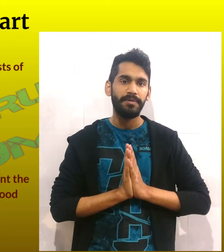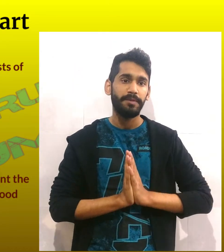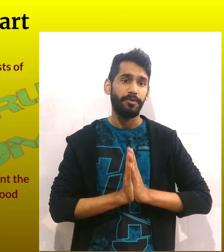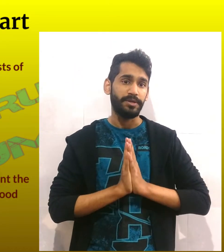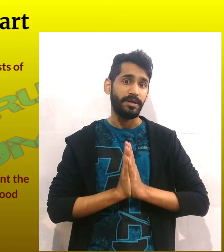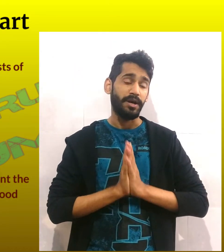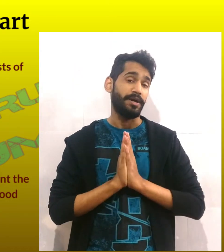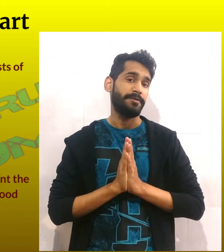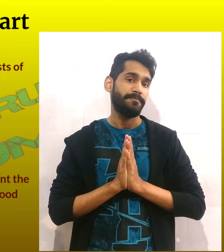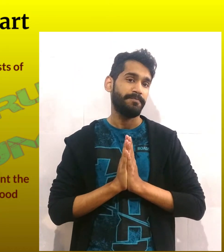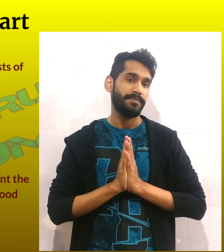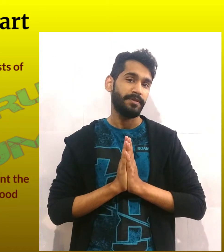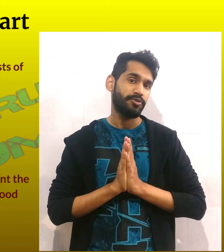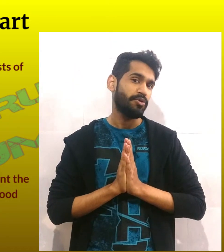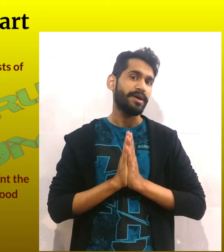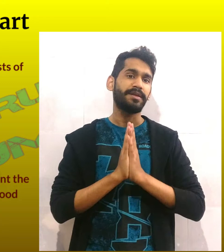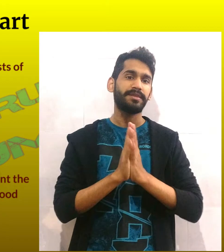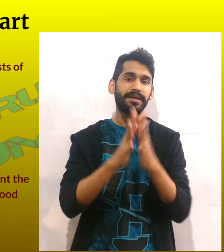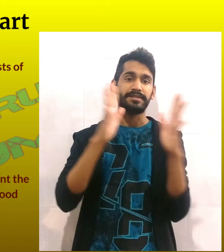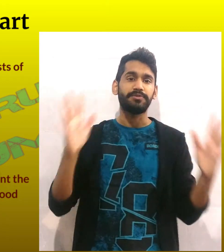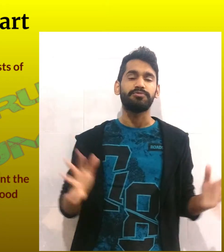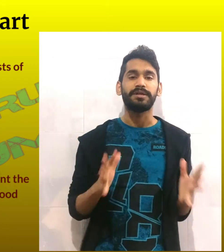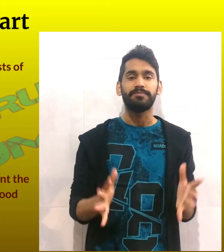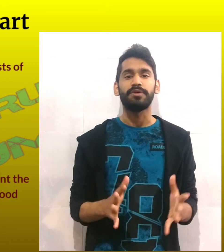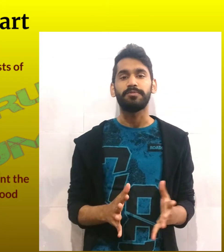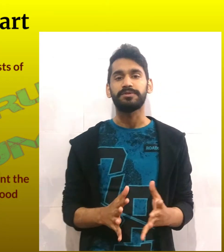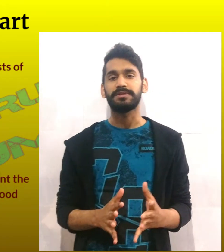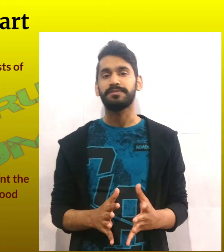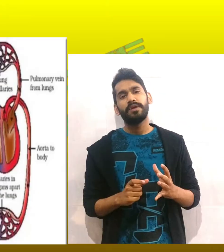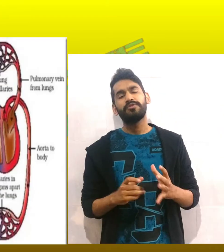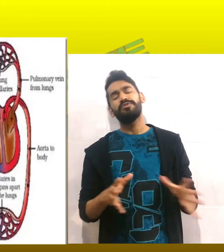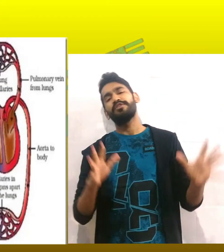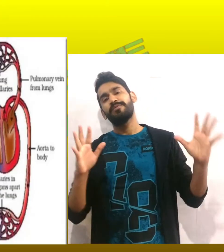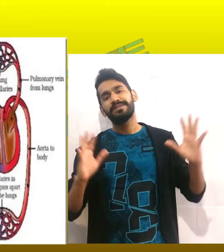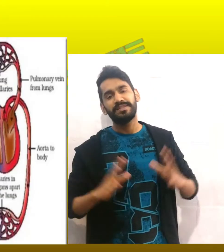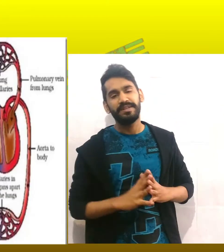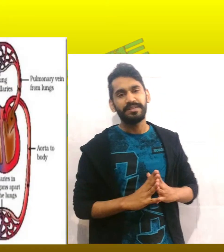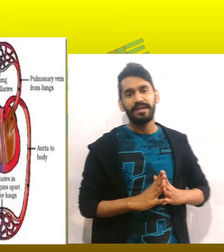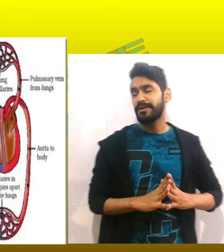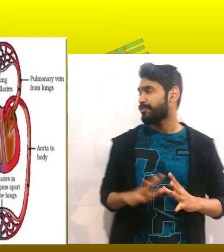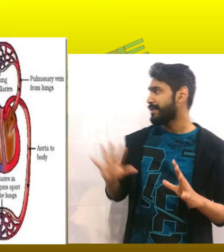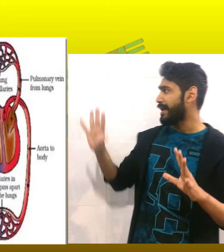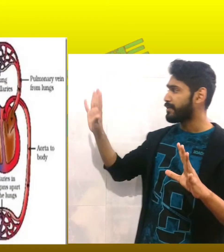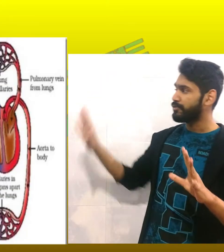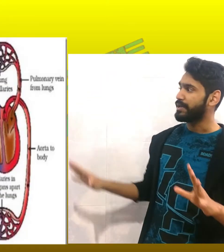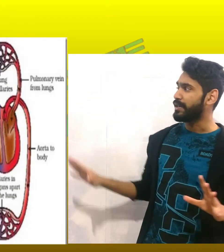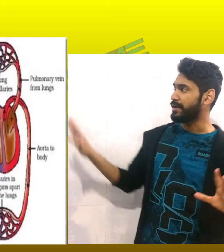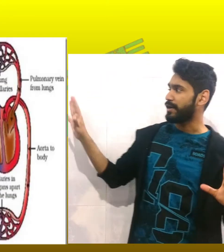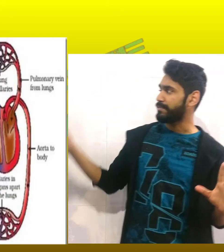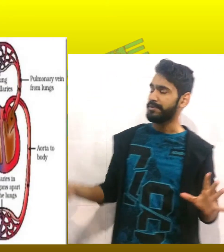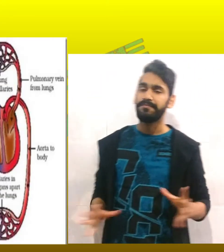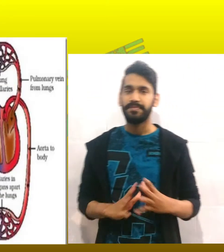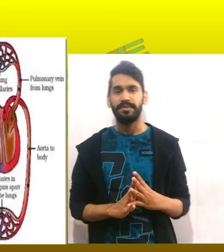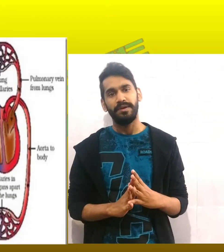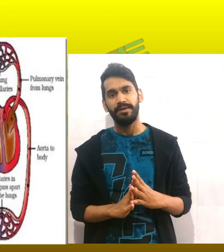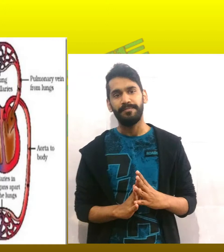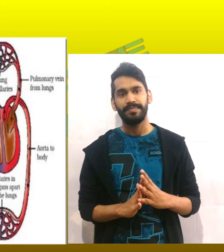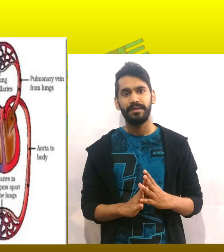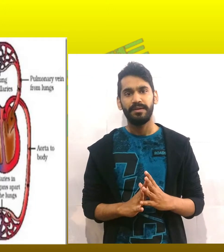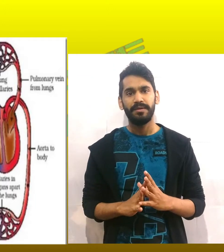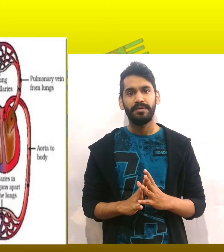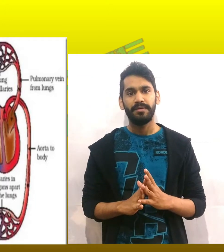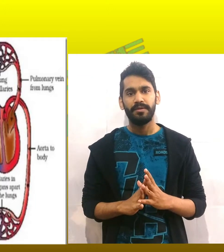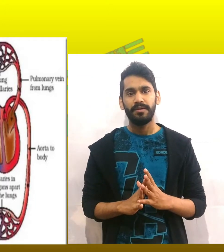हमारे ब्लड पहुंचाता है हार्ट। तो आगे देखते हैं कैसे होता है ये पूरा प्रोसेस। तो देखो भाई, सीन ऐसा है कि तुम्हें डायग्राम तो दिख ही रहा है यहाँ पे, है